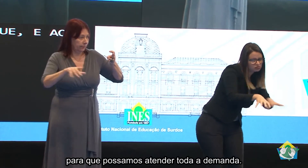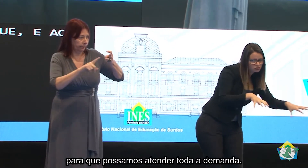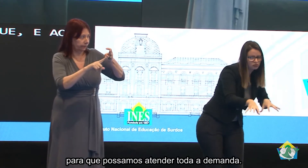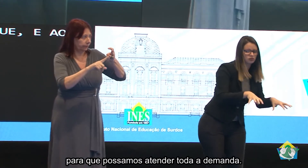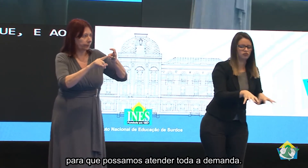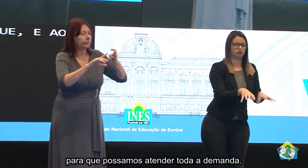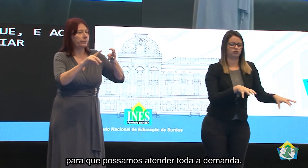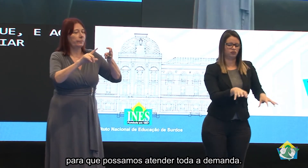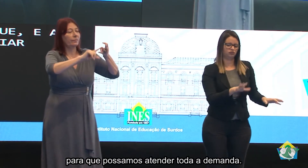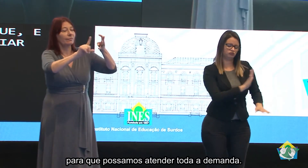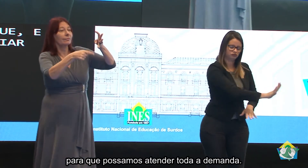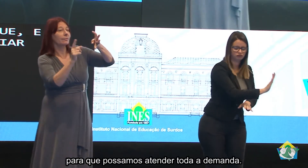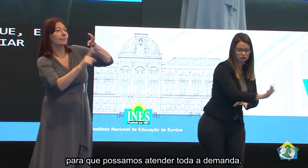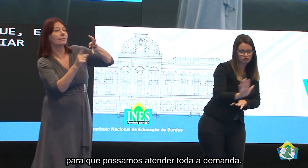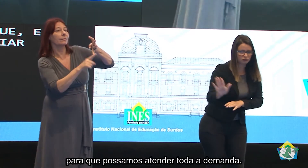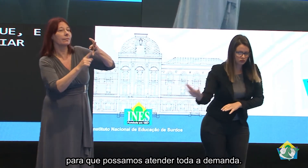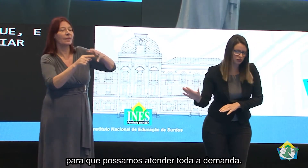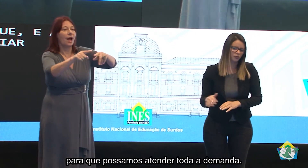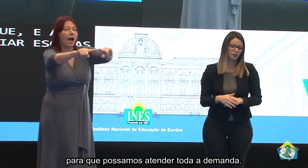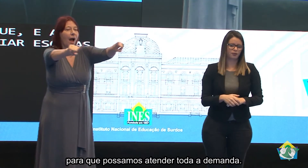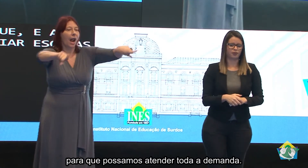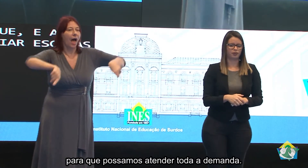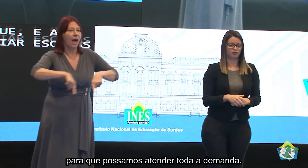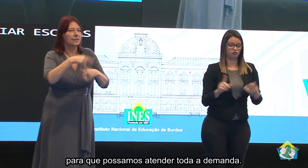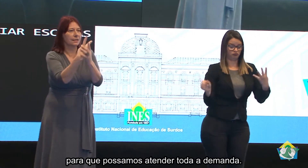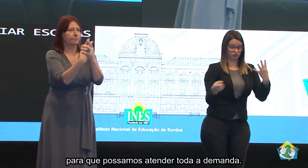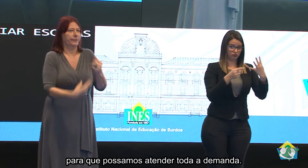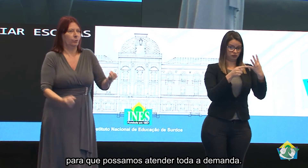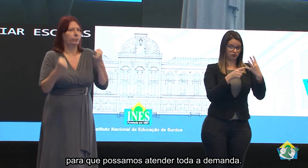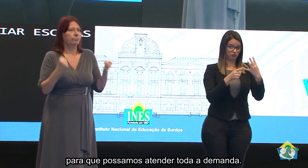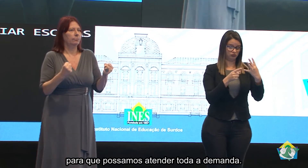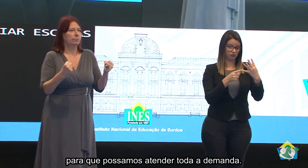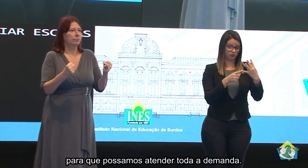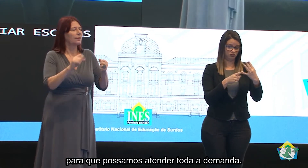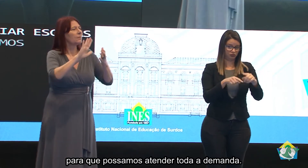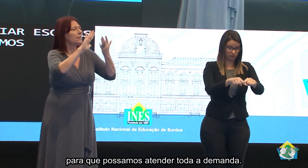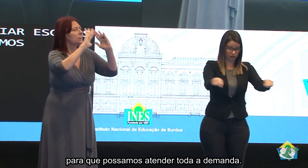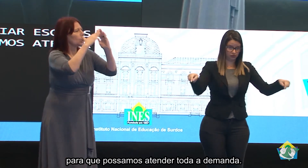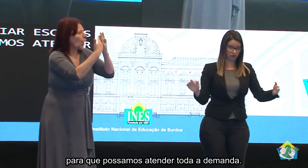para que possamos atender a toda a demanda.